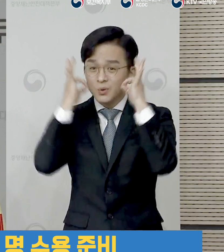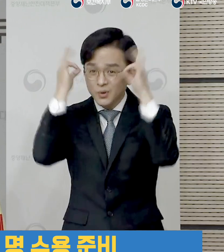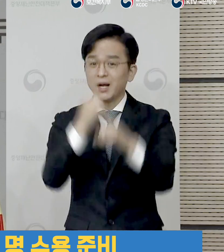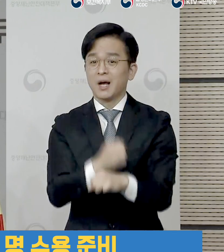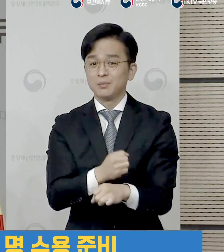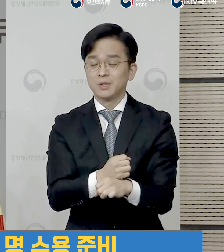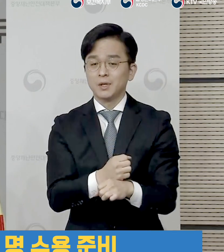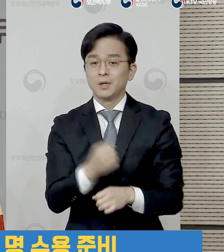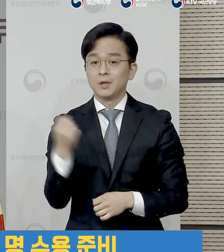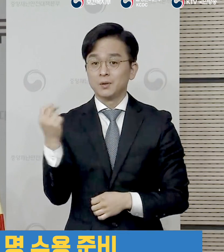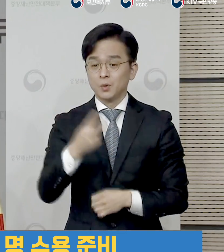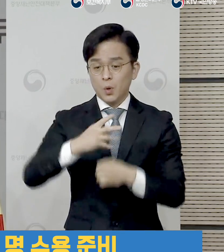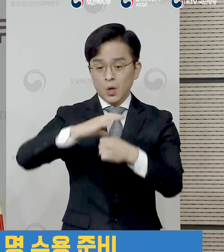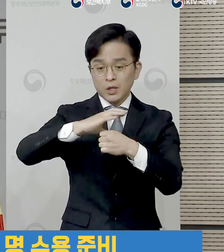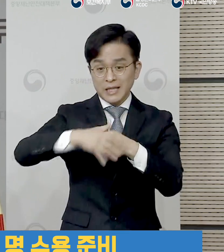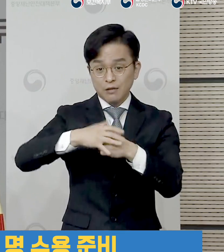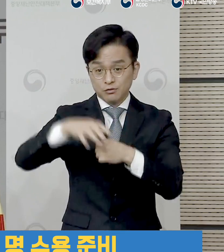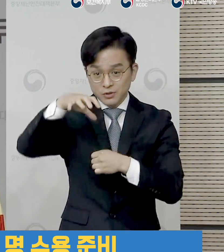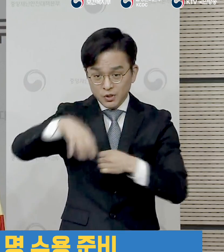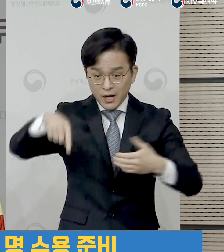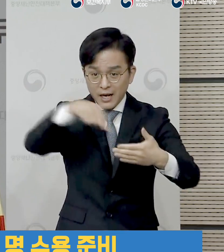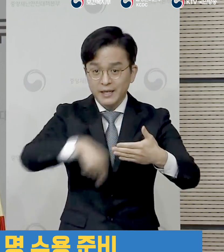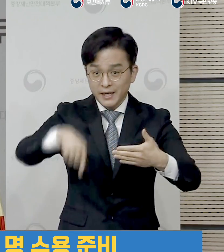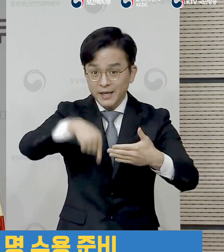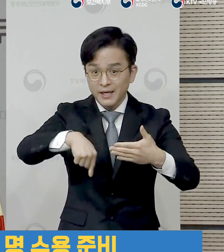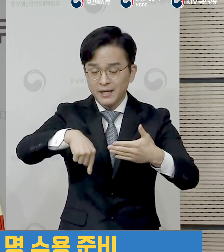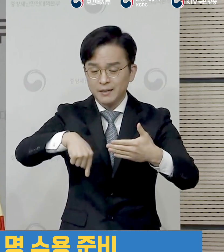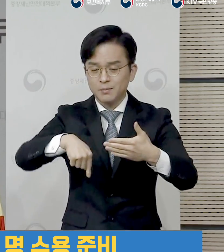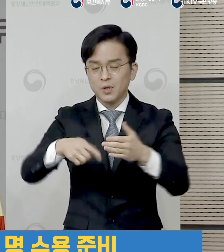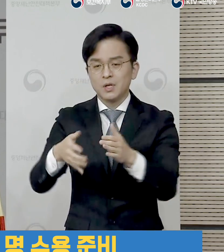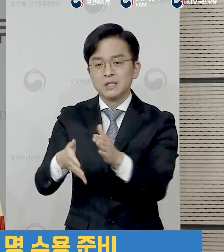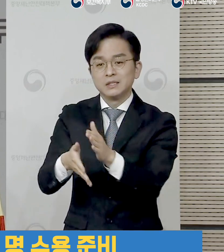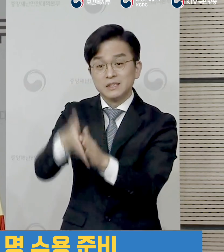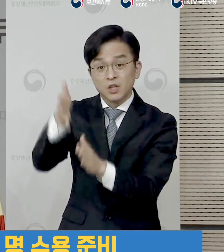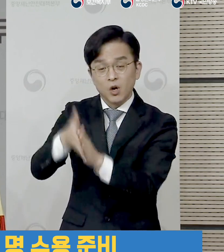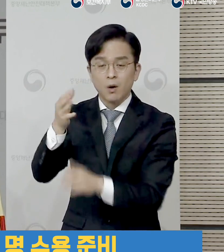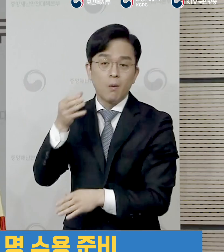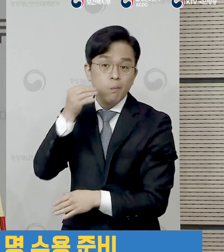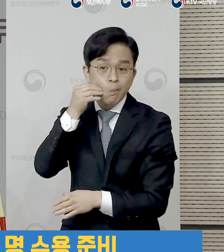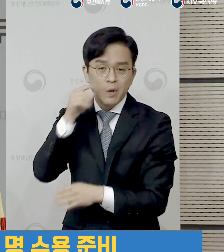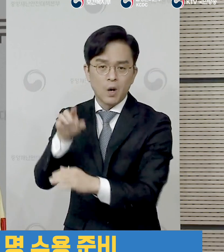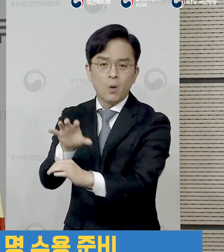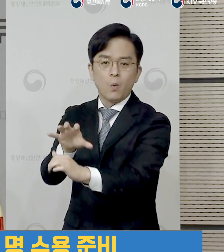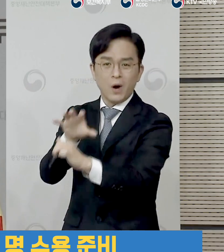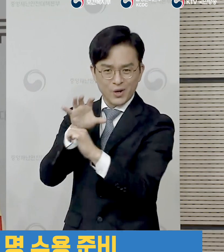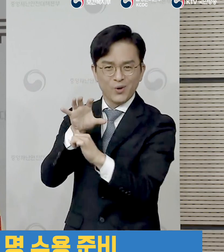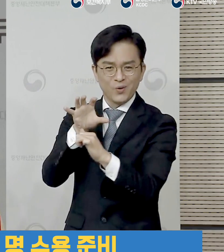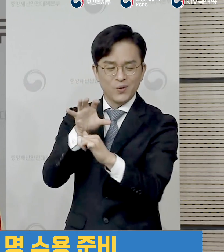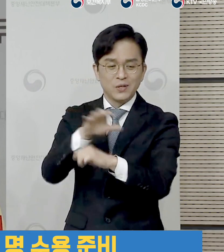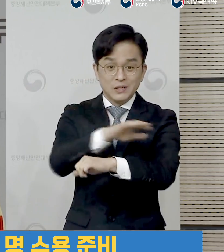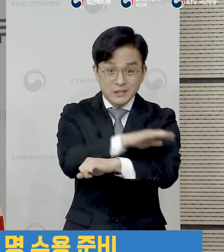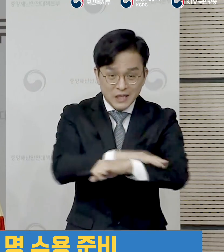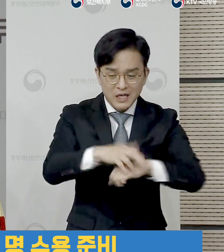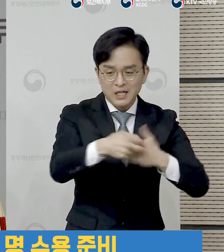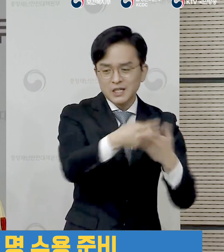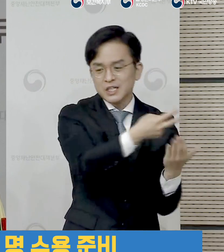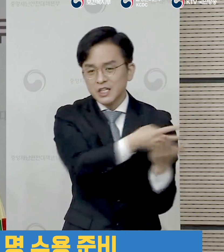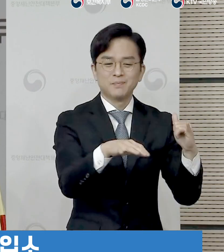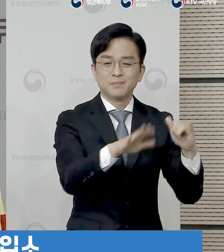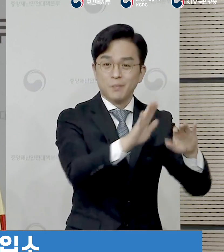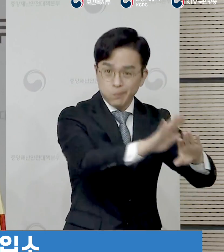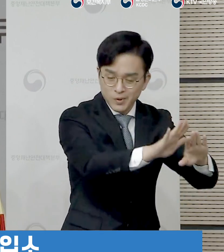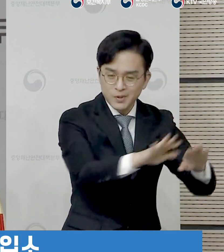대구시 시설을 활용하여 자체 생활치료센터를 신설하며 중앙정부와 협력해 주실 것을